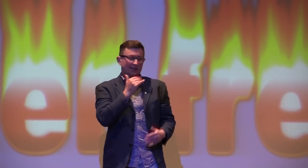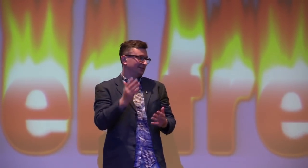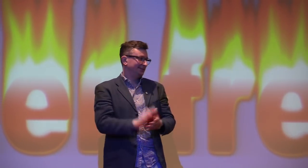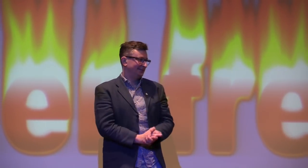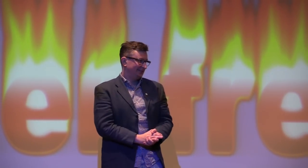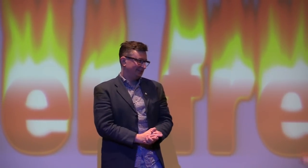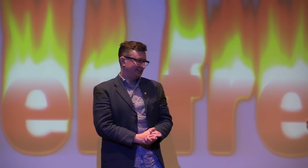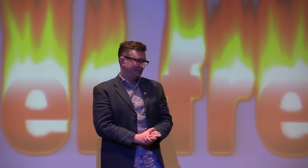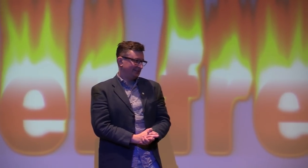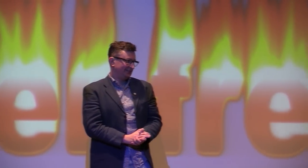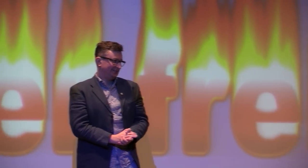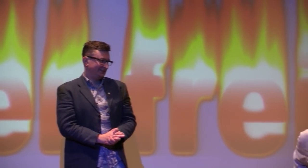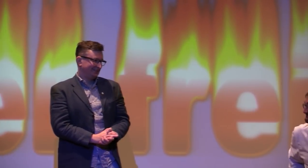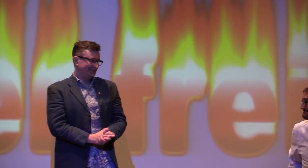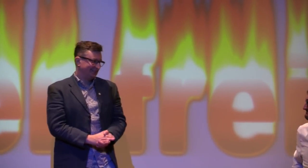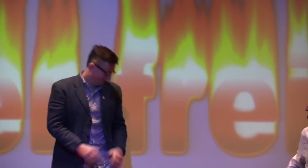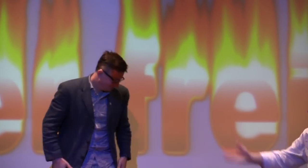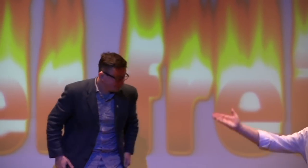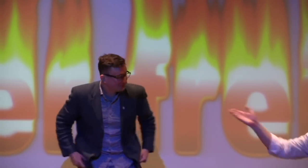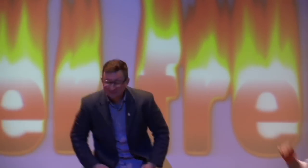Ganz kurz, nein. Okay.